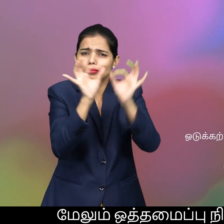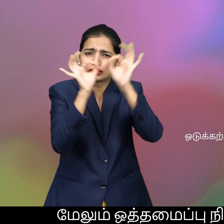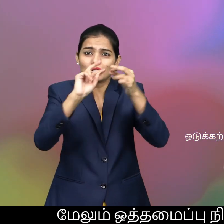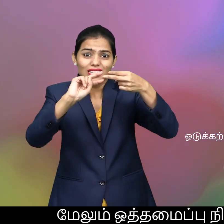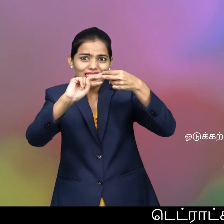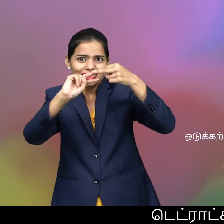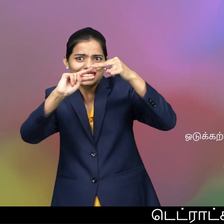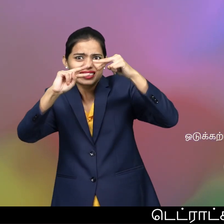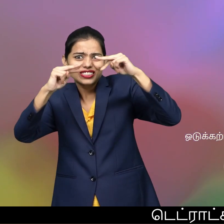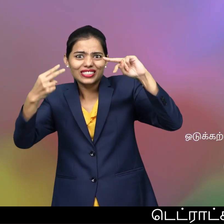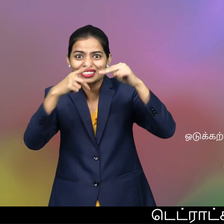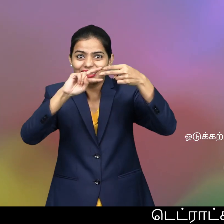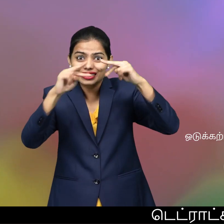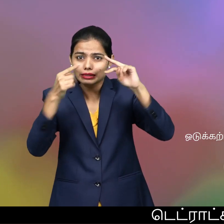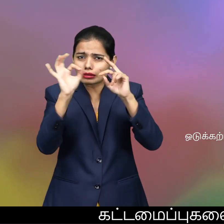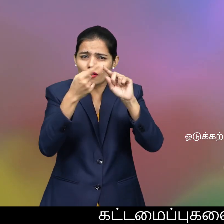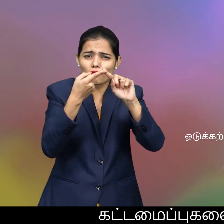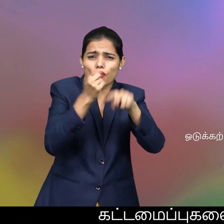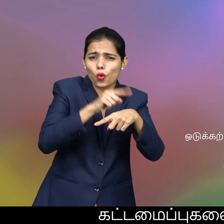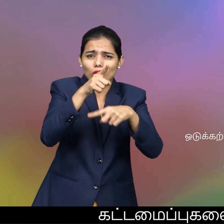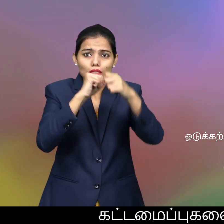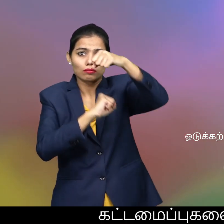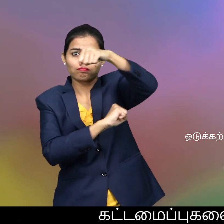இணைகின்றன, டெட்ரான்கள் எனப்படும் கட்டமைப்புகளை உருவாக்குகின்றன.